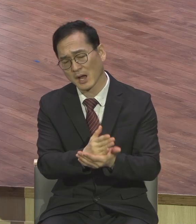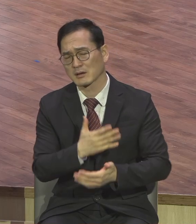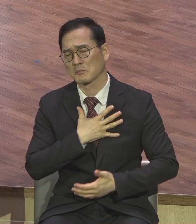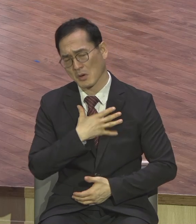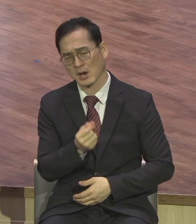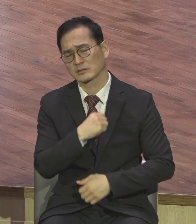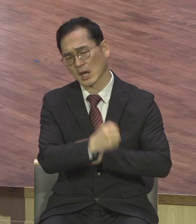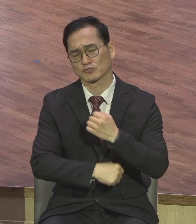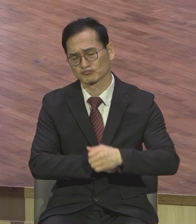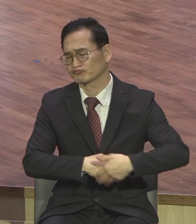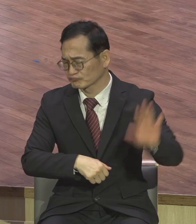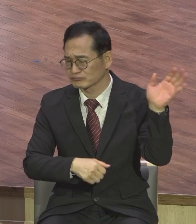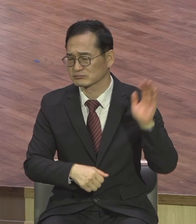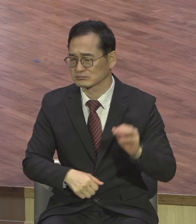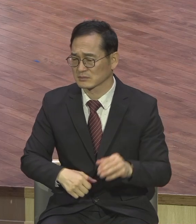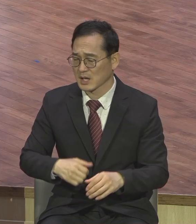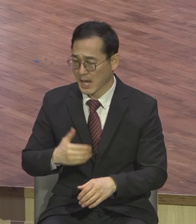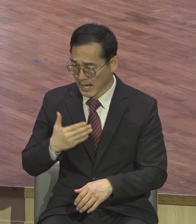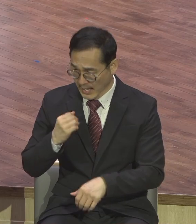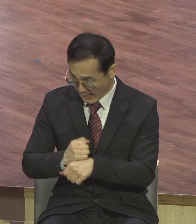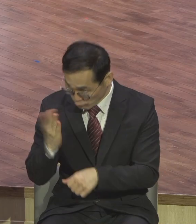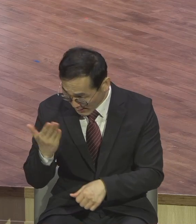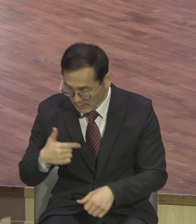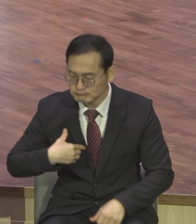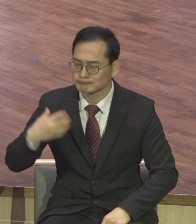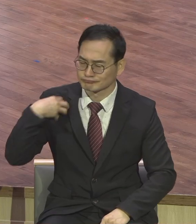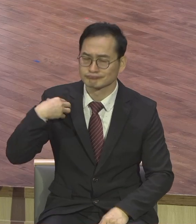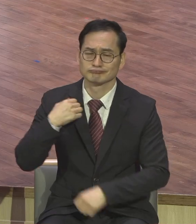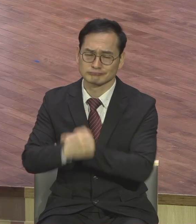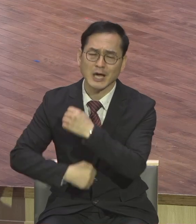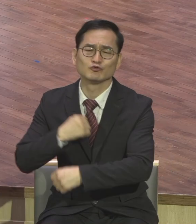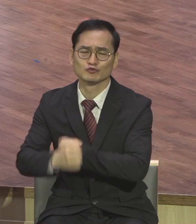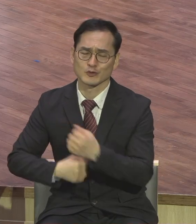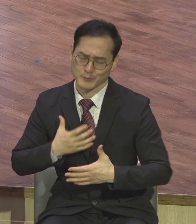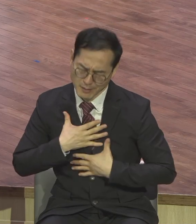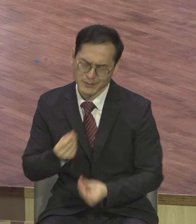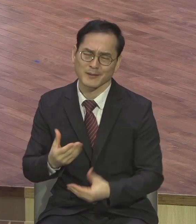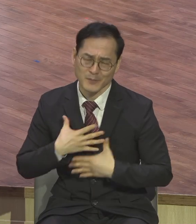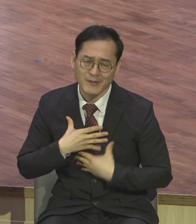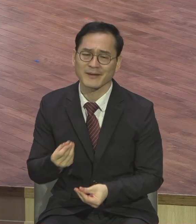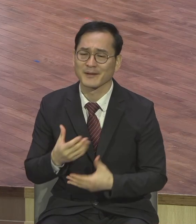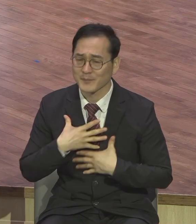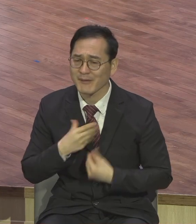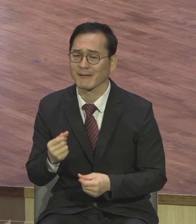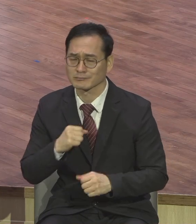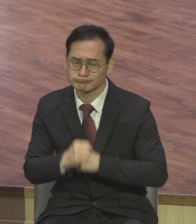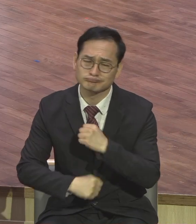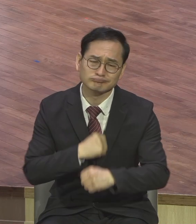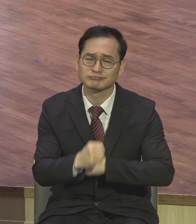할 수 있는 걸 할 수 있는 자유. 바울은 우리 그리스도인들이 가진 자유는